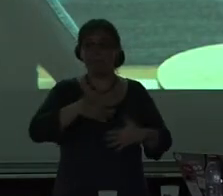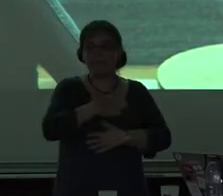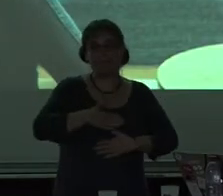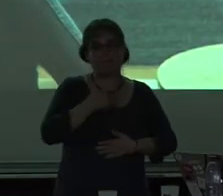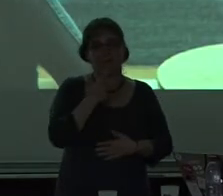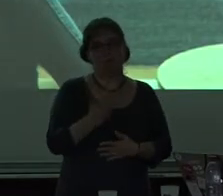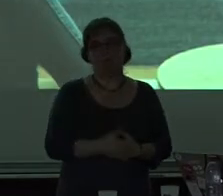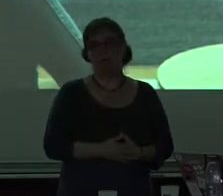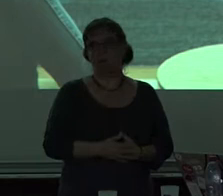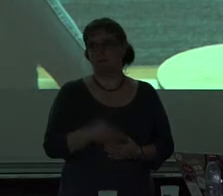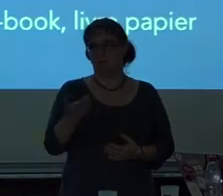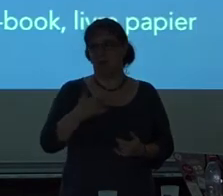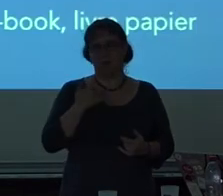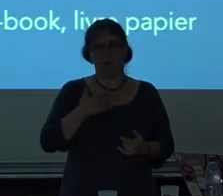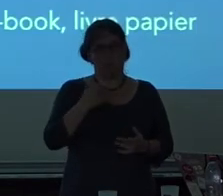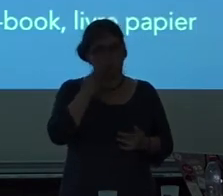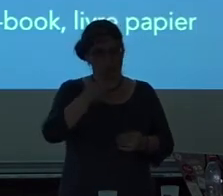Donc, comment partager ces connaissances?